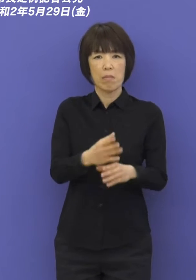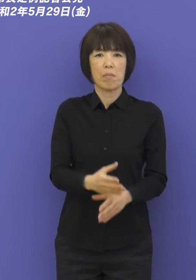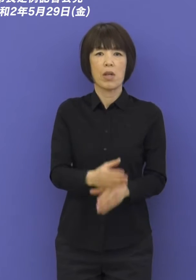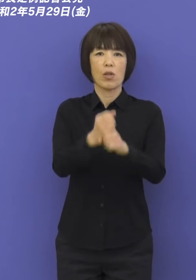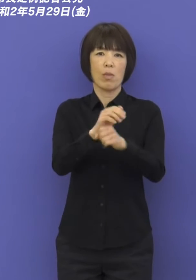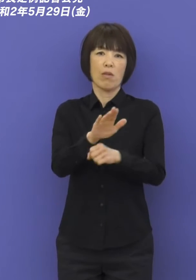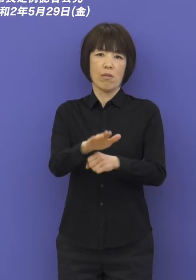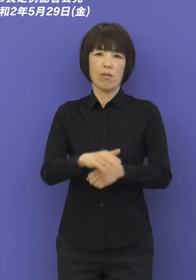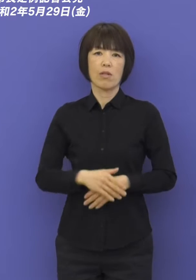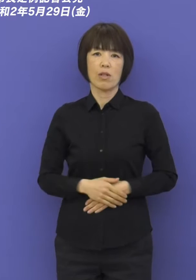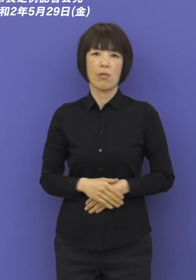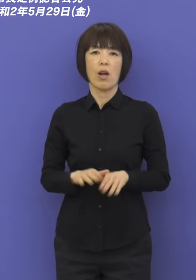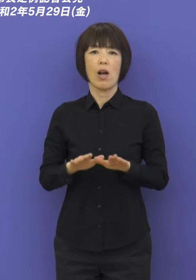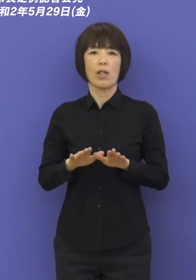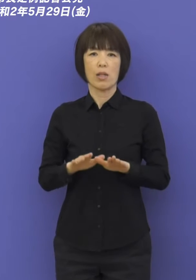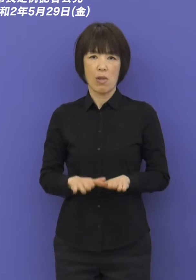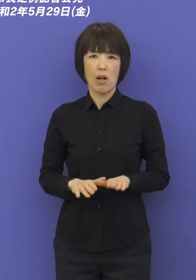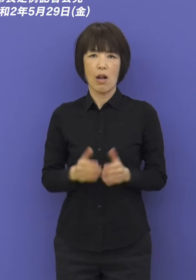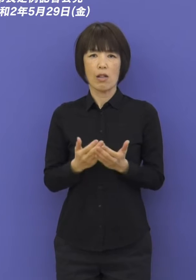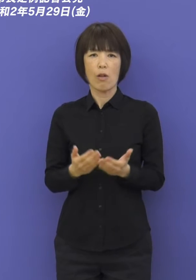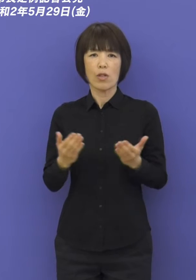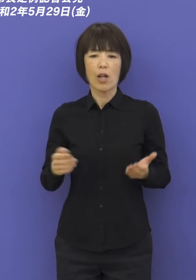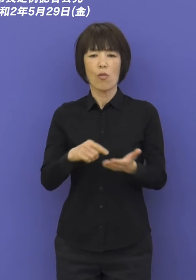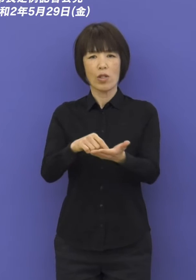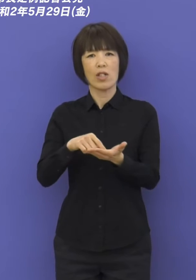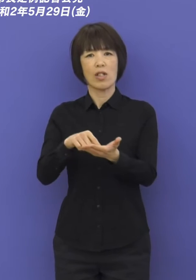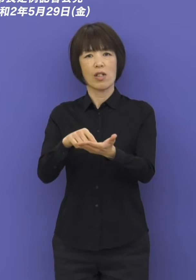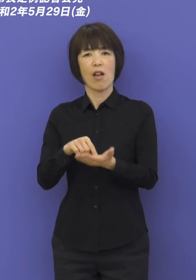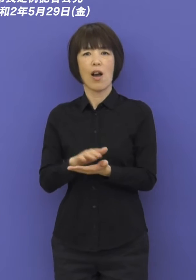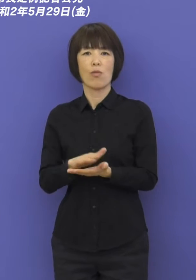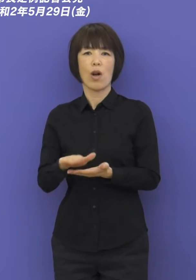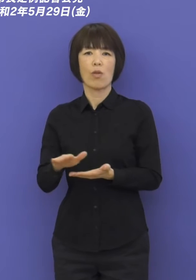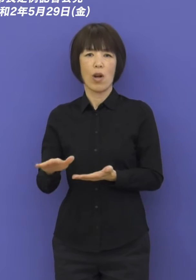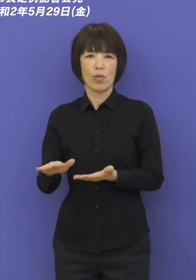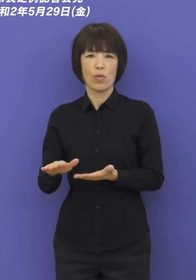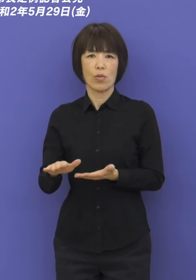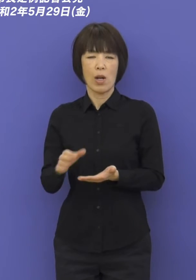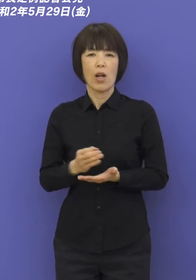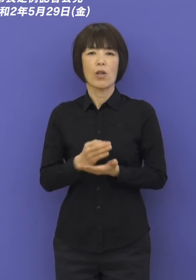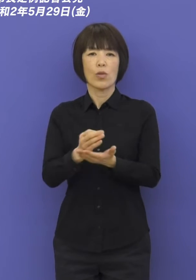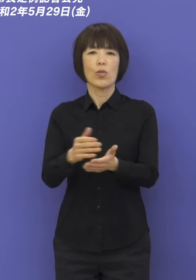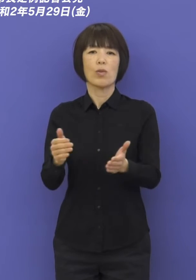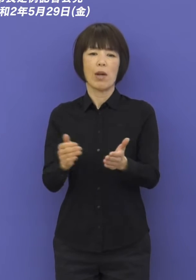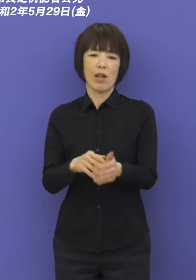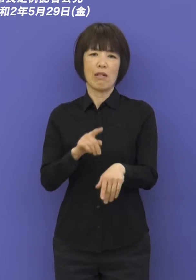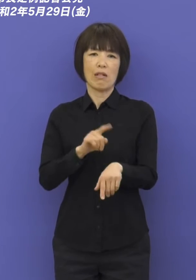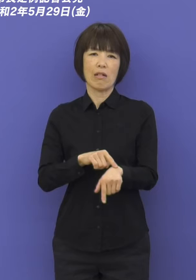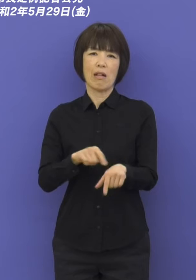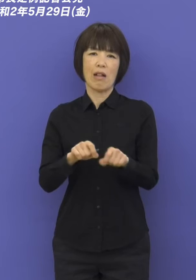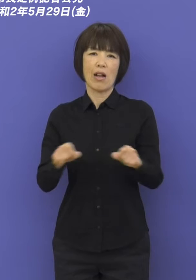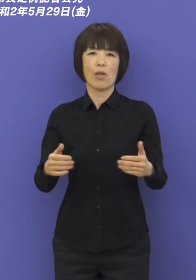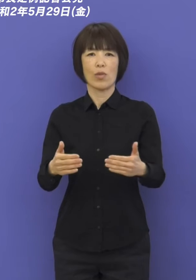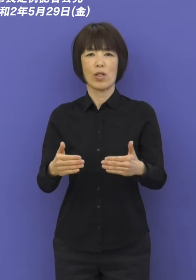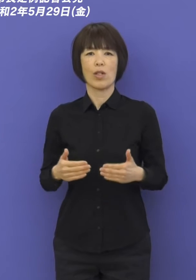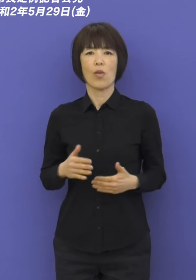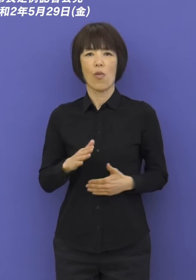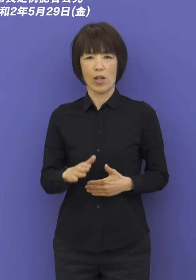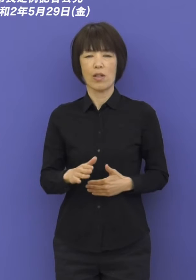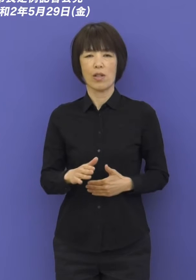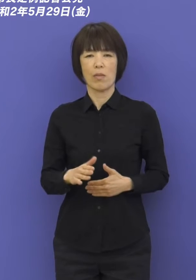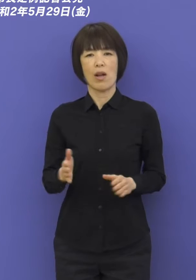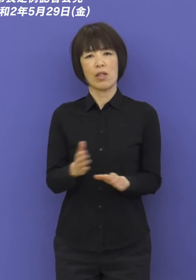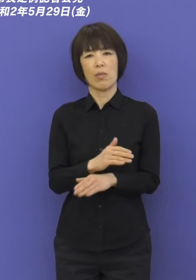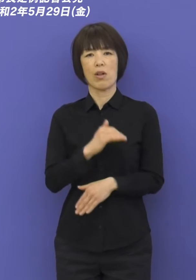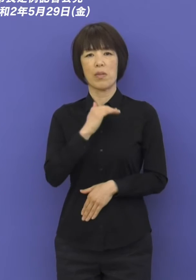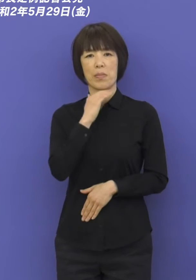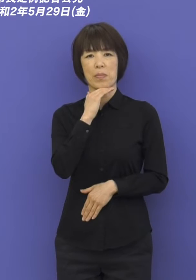します。現在、多くの申請が集中しているため、給付までにお時間をいただいています。何卒